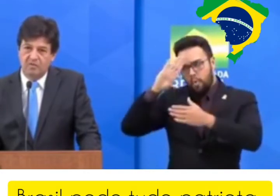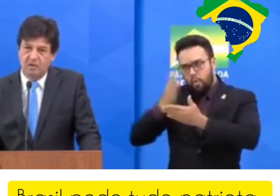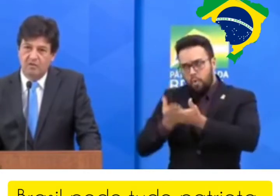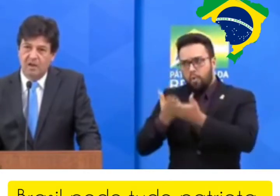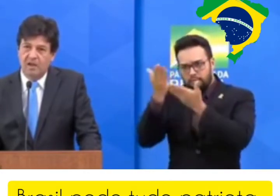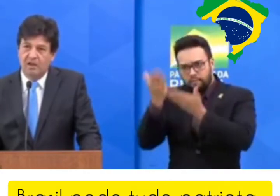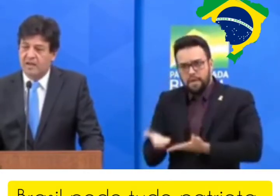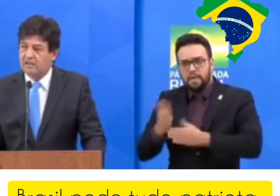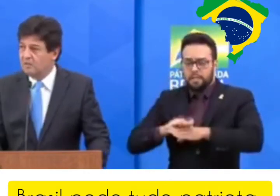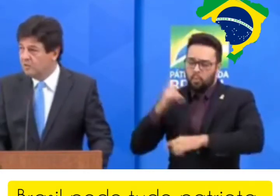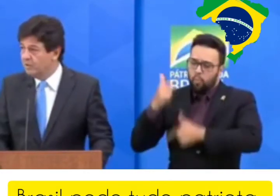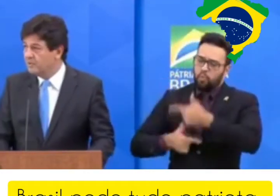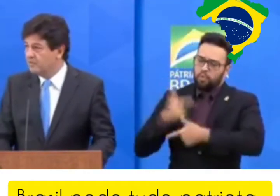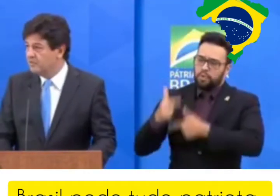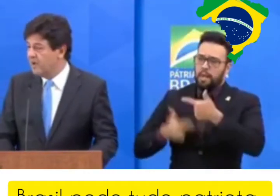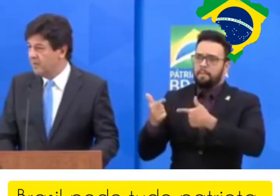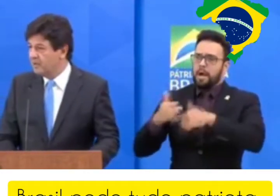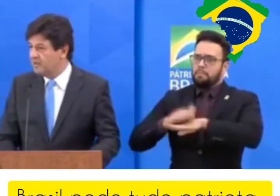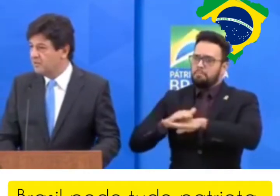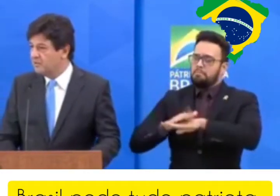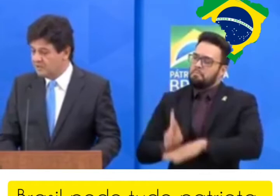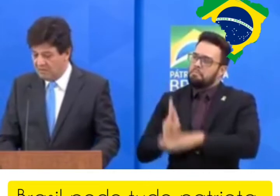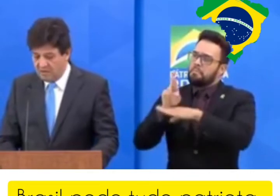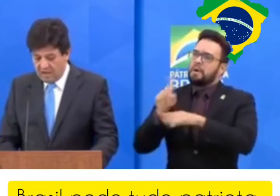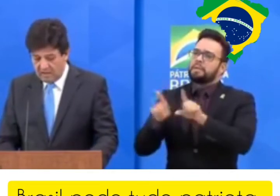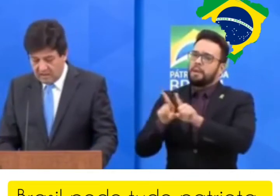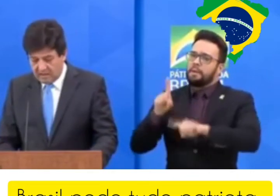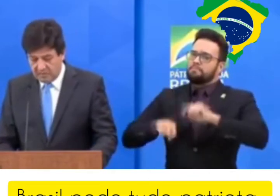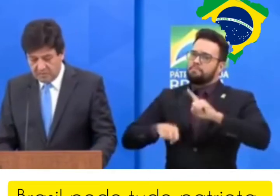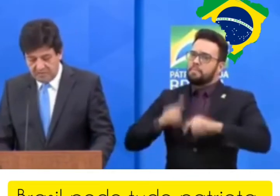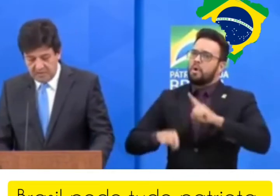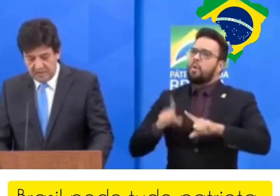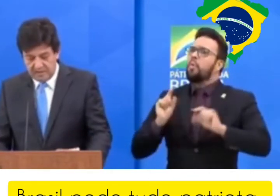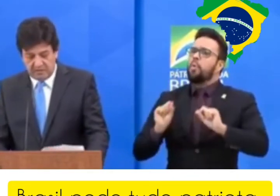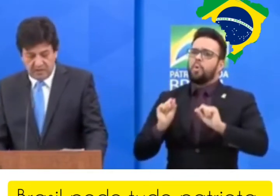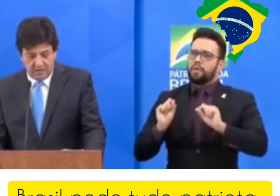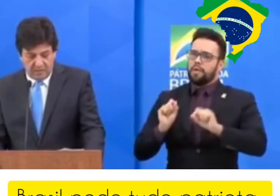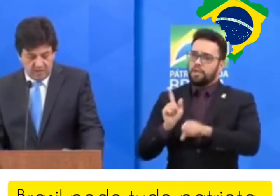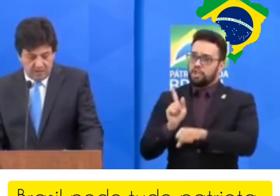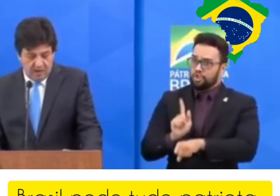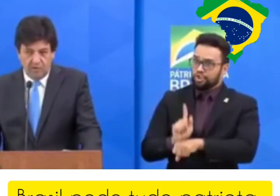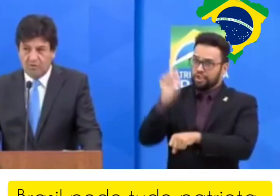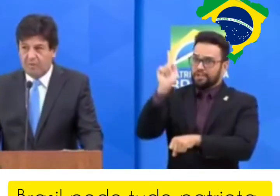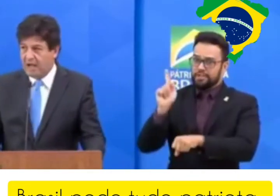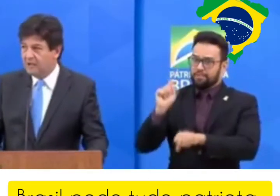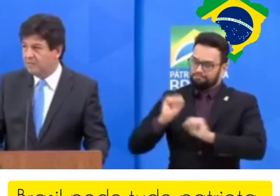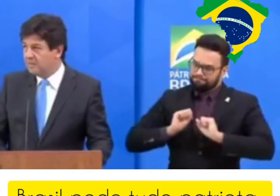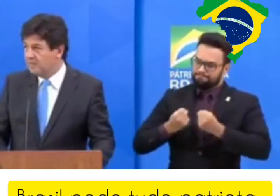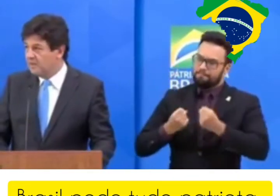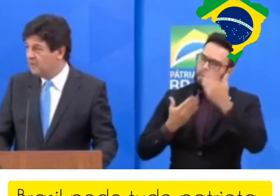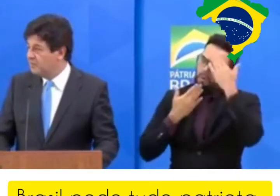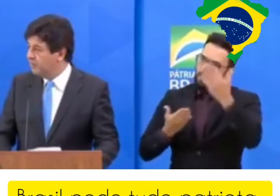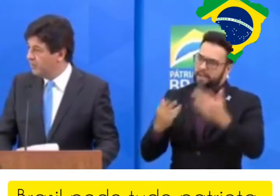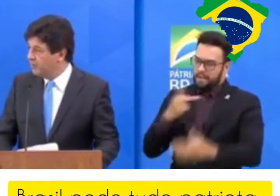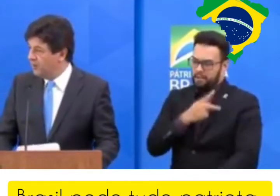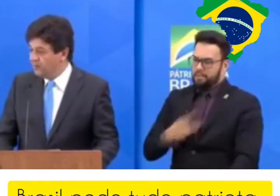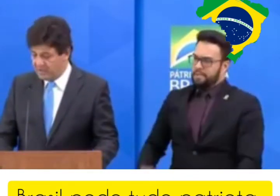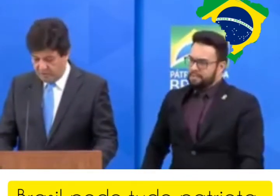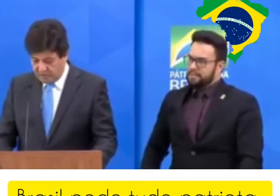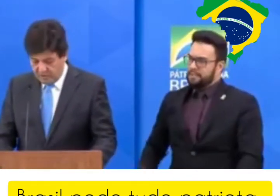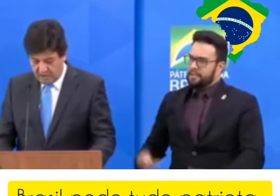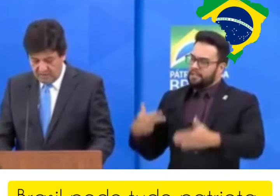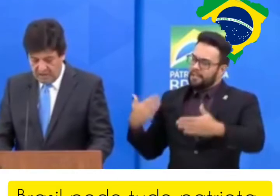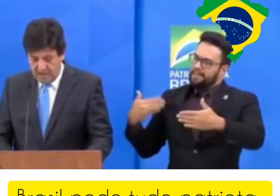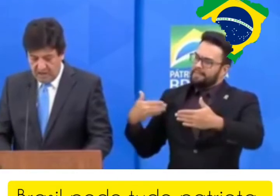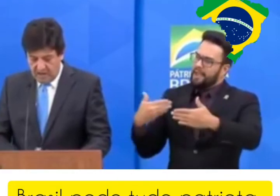vossa condução, nas inúmeras ferramentas de gestão que temos para fazer esse enfrentamento. Muito obrigado, presidente, pelo tempo